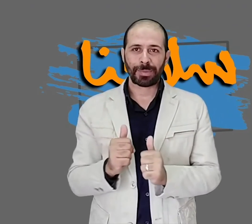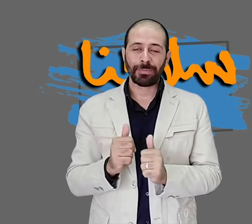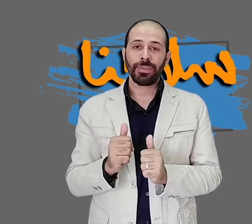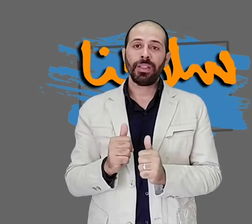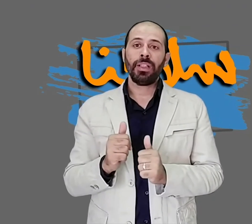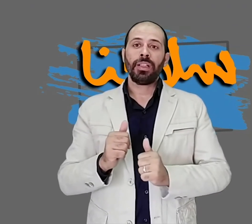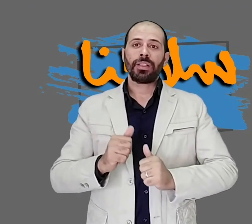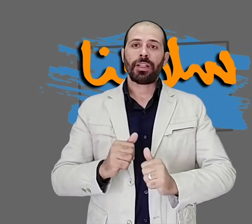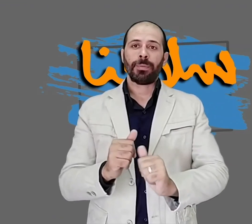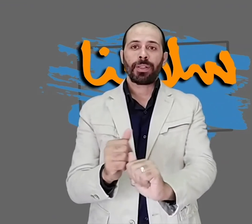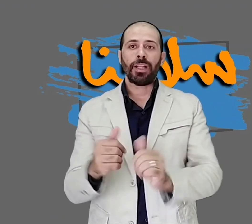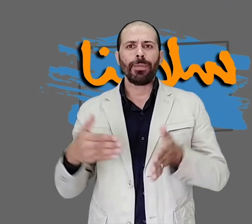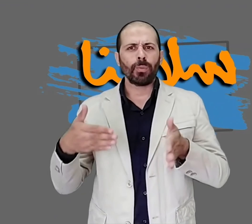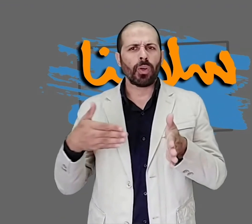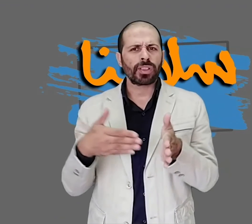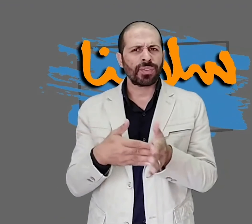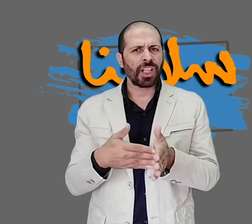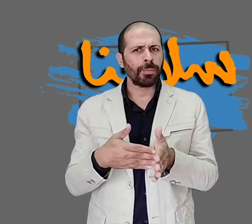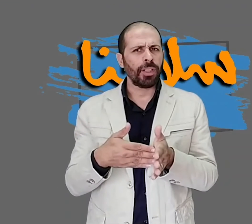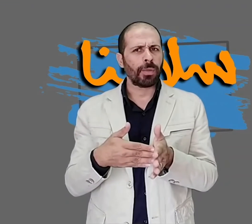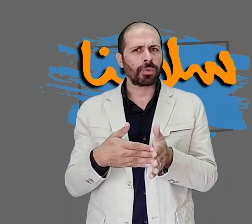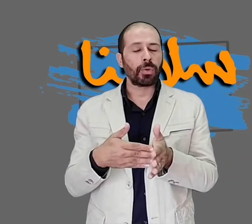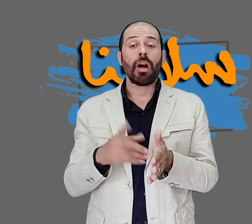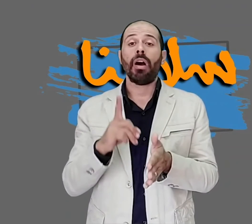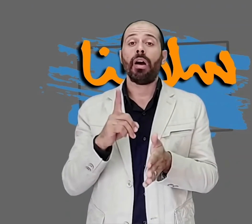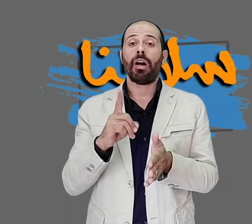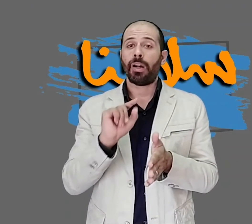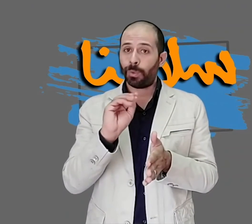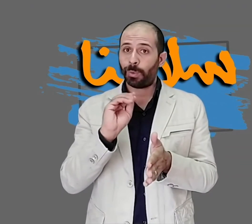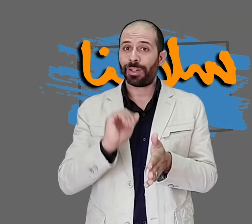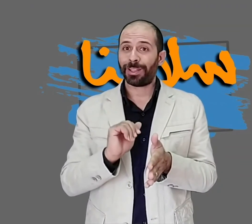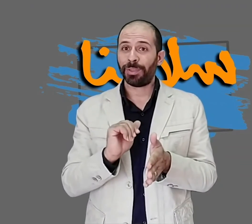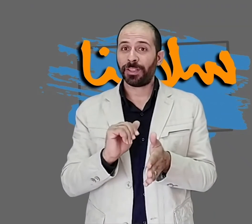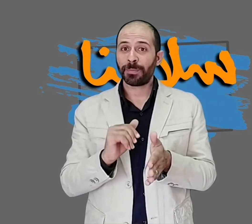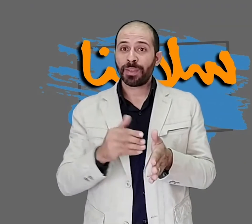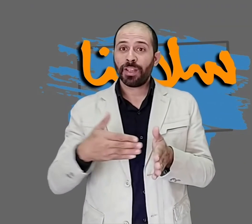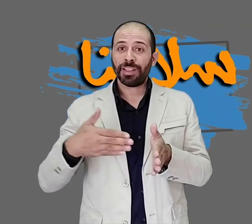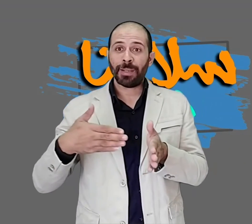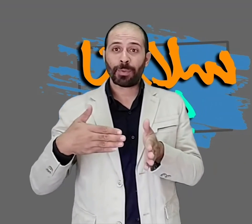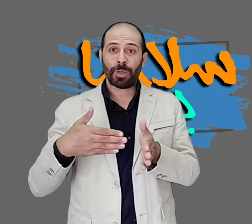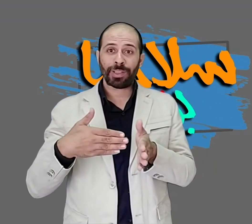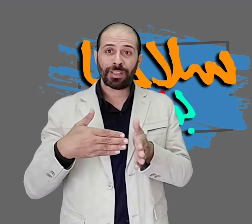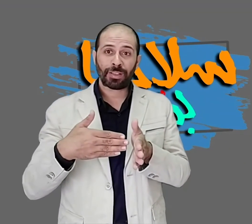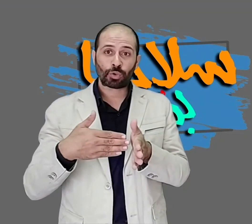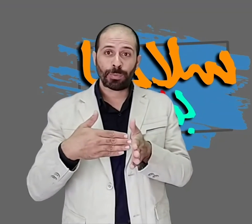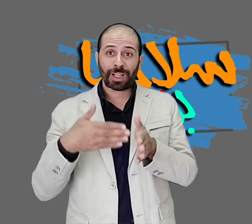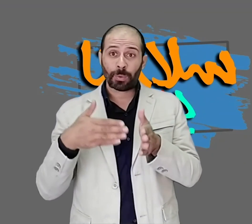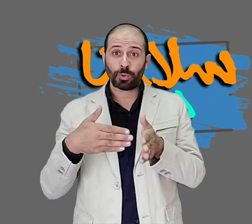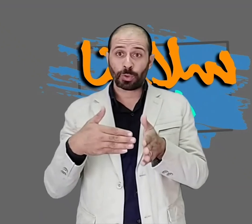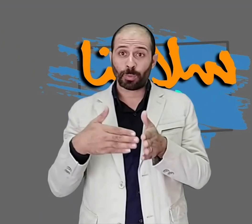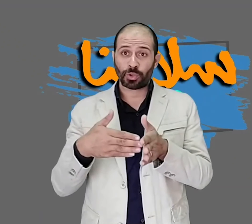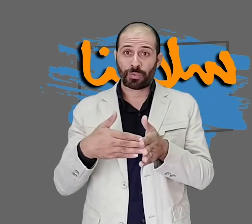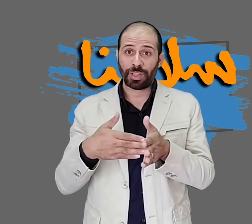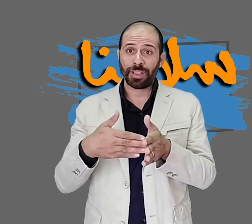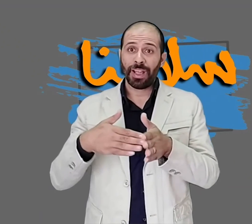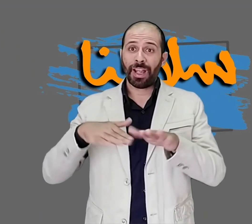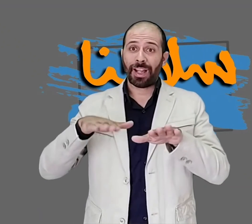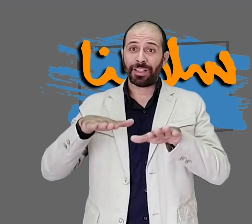تمام؟ طيب، كلمة موظف دي جت منين برضو؟ أقول لكم جت منين؟ دايما وابدا السوق متعودوا ان الموظفين قاعدين